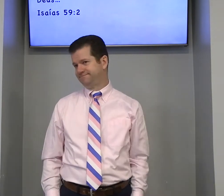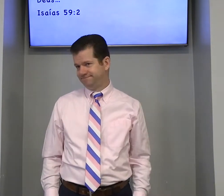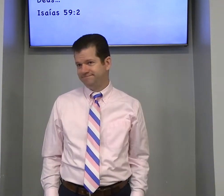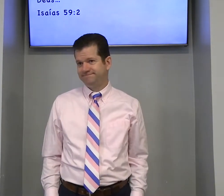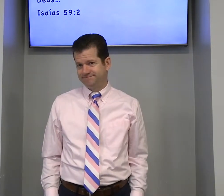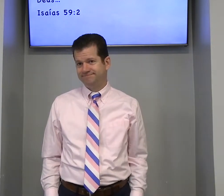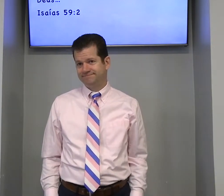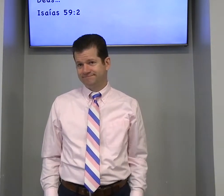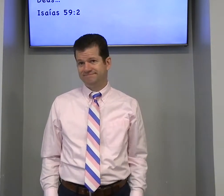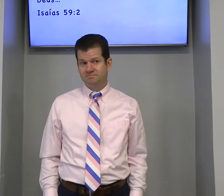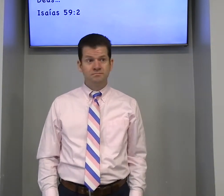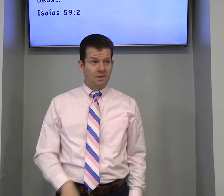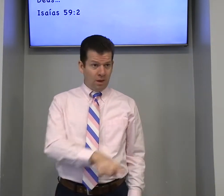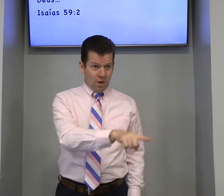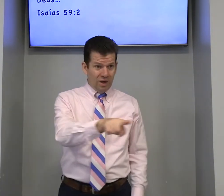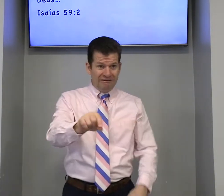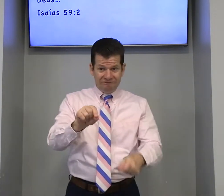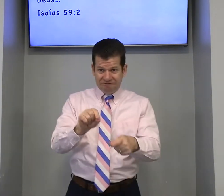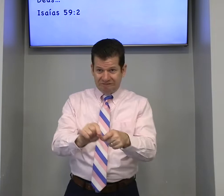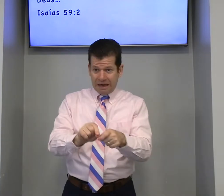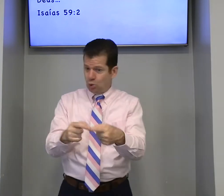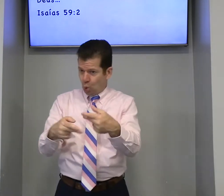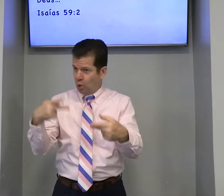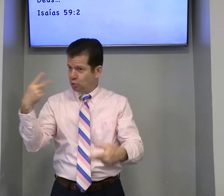E até hoje acontece.